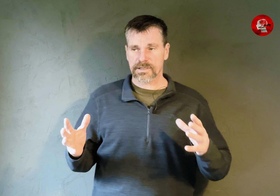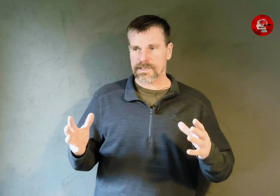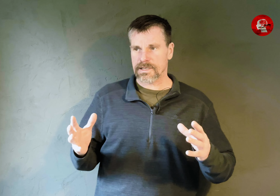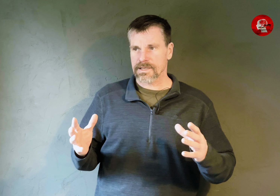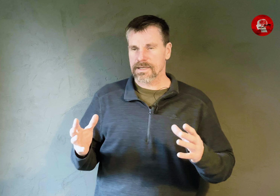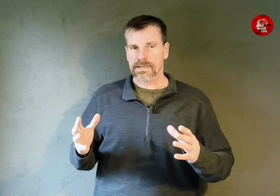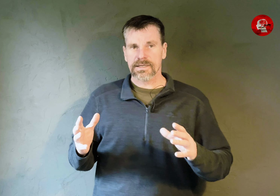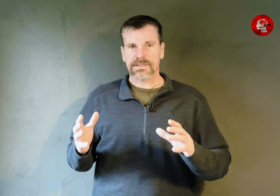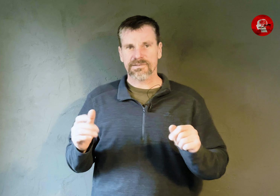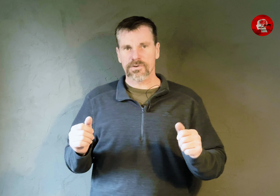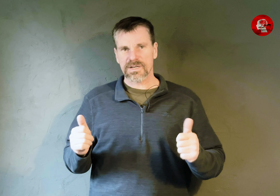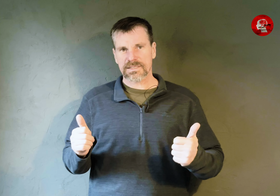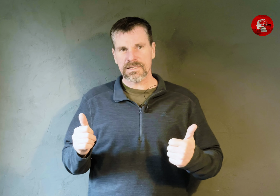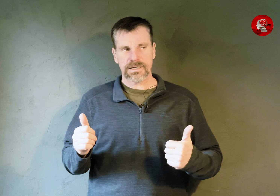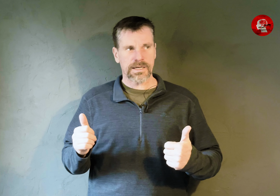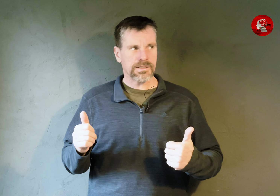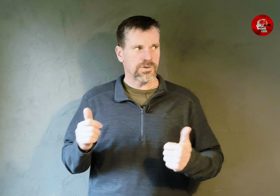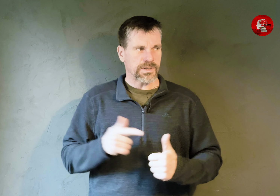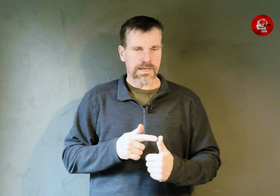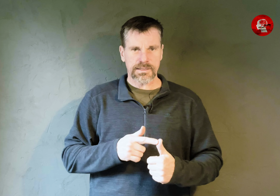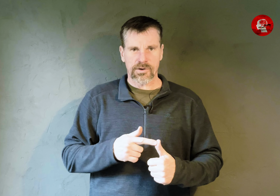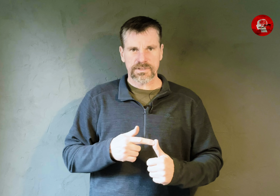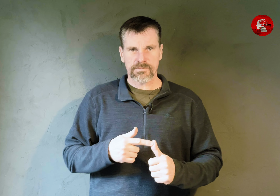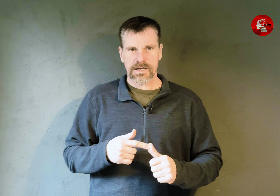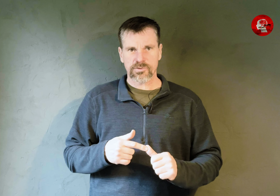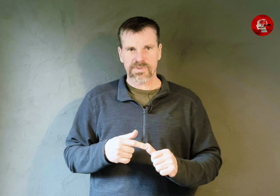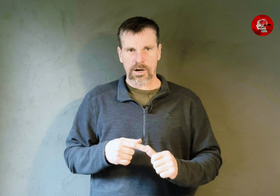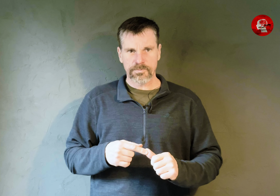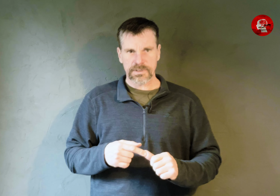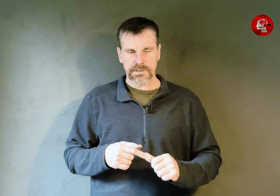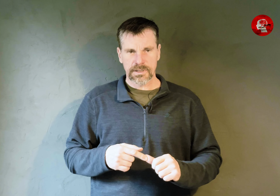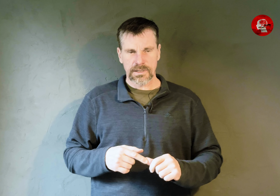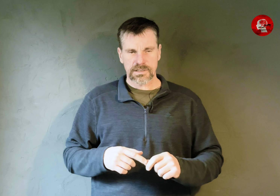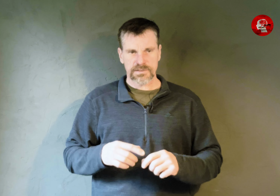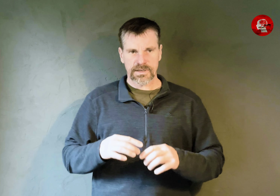willkommen zu diesem spannenden video vom baumeter kanal die firma stil hat eine neue kette rausgebracht und behauptet das wäre